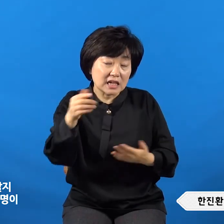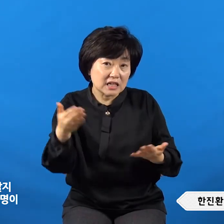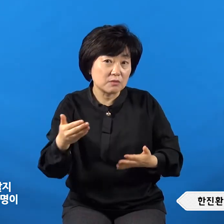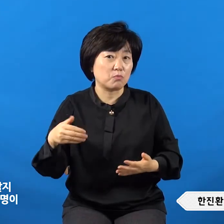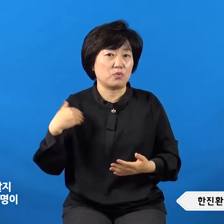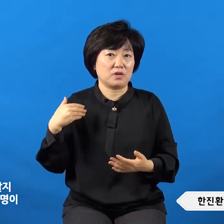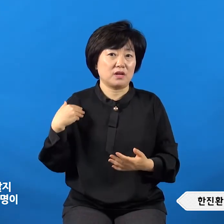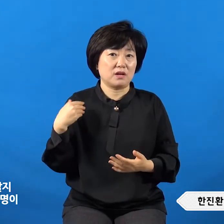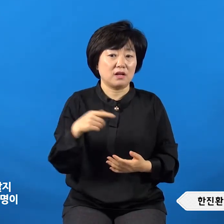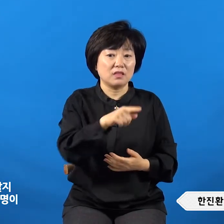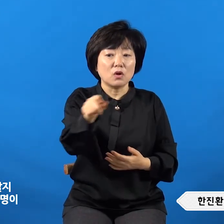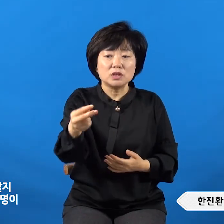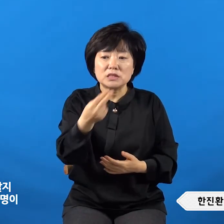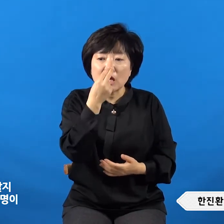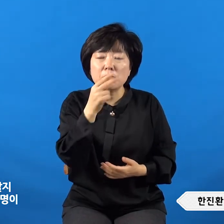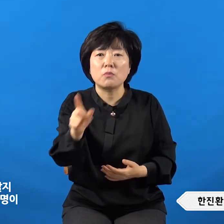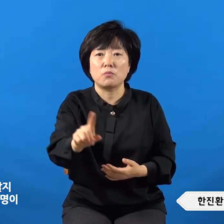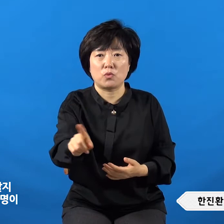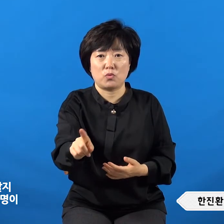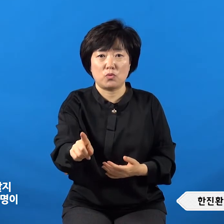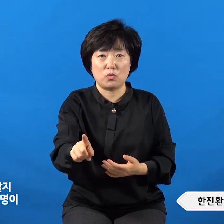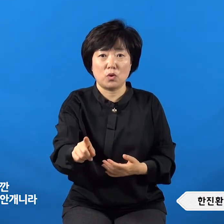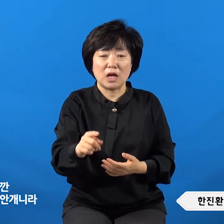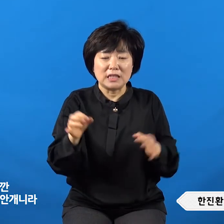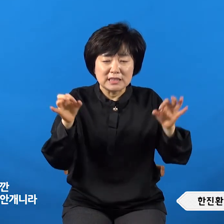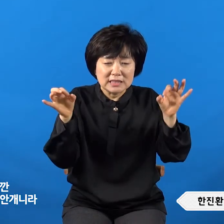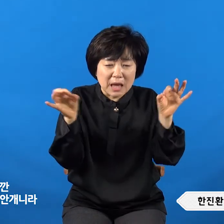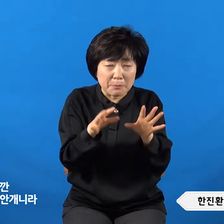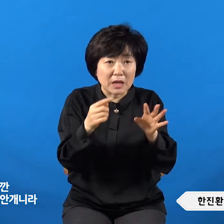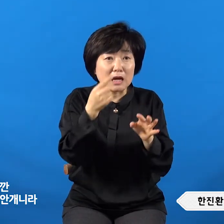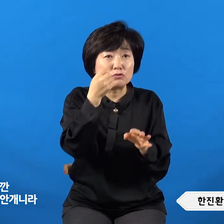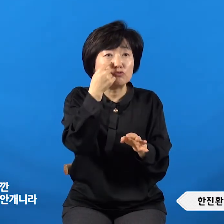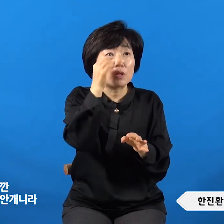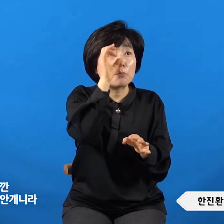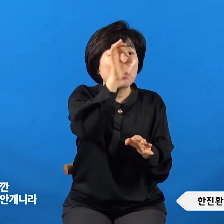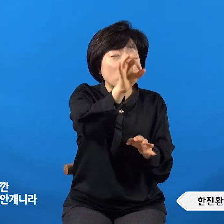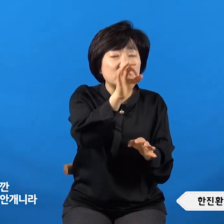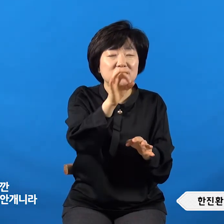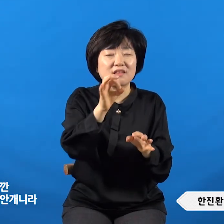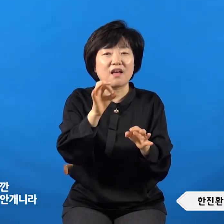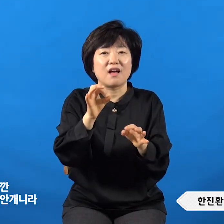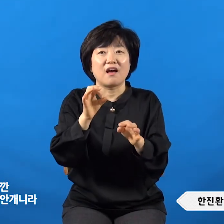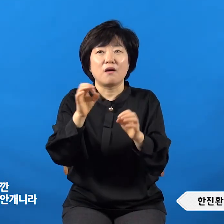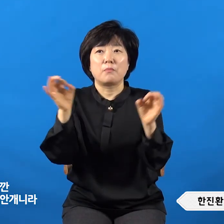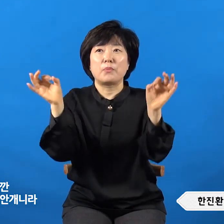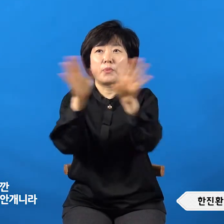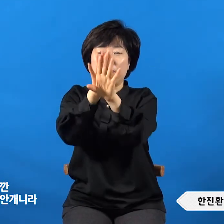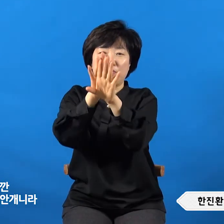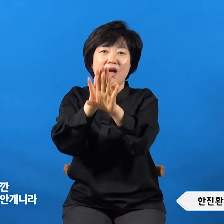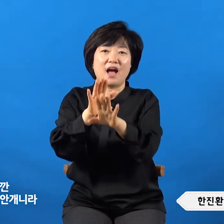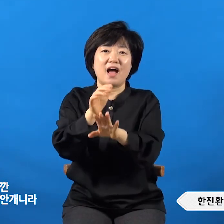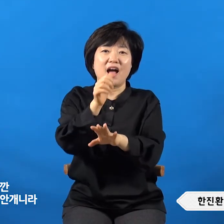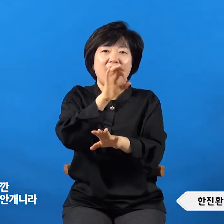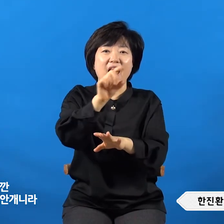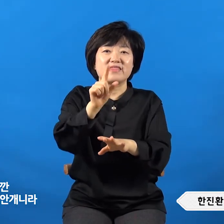너희가 알지 못하는도다. 너희 생명이 무엇이냐? 너희는 잠깐 보이다가 없어지는